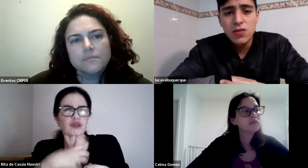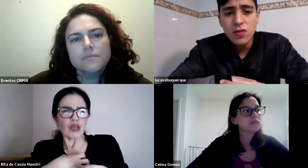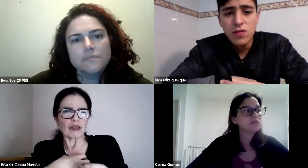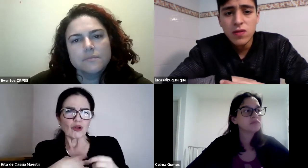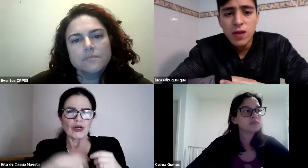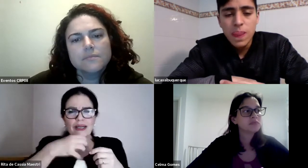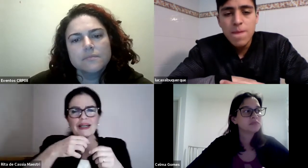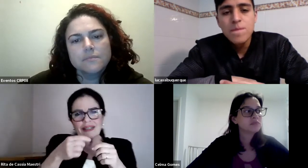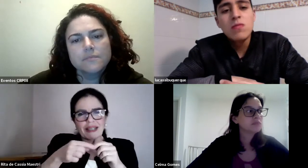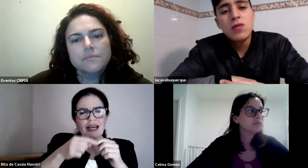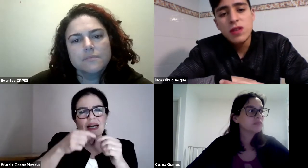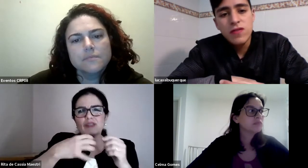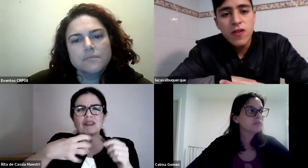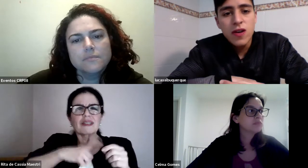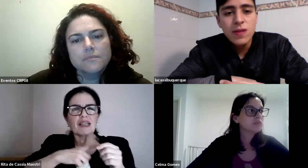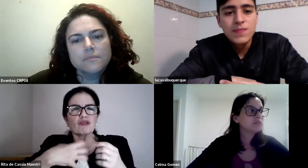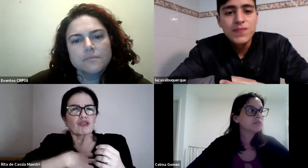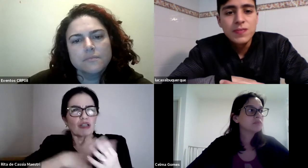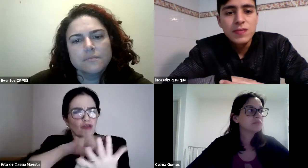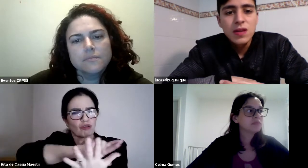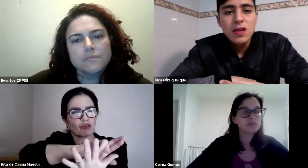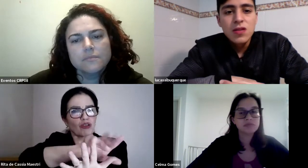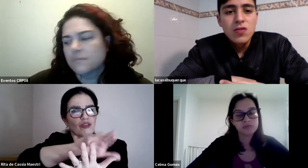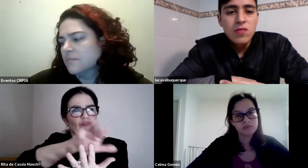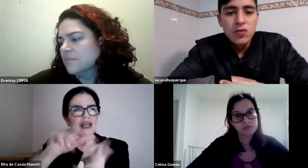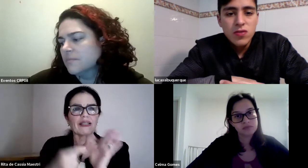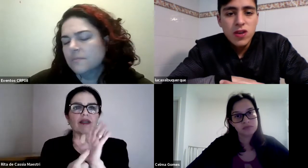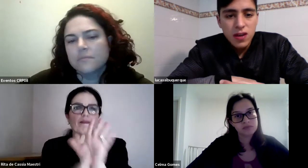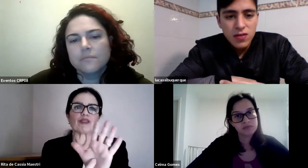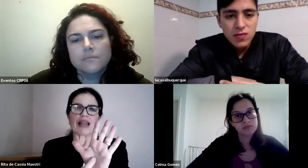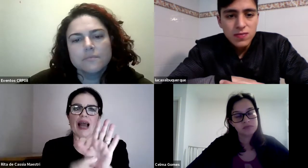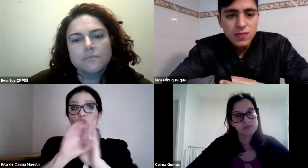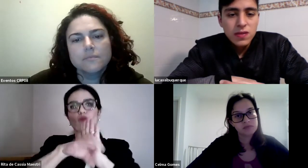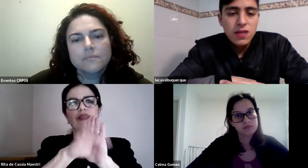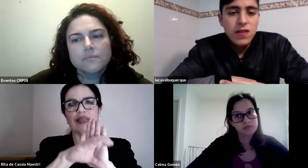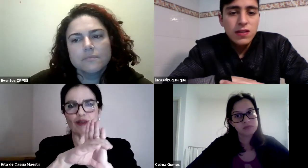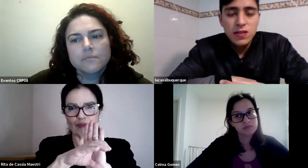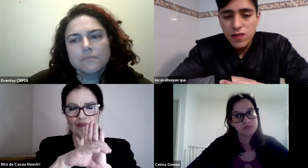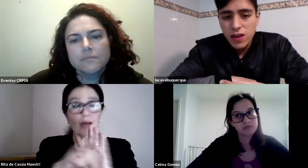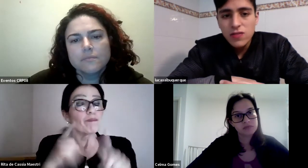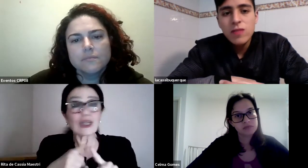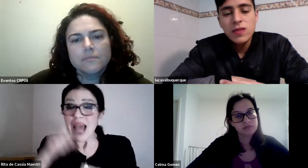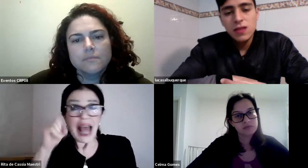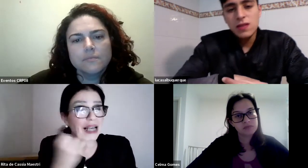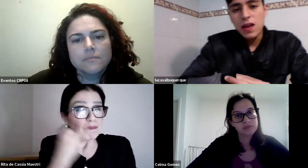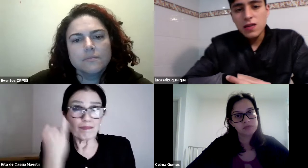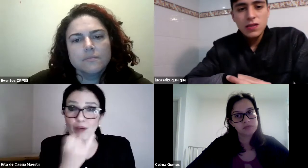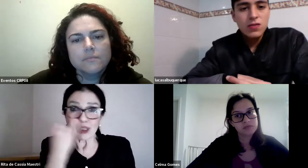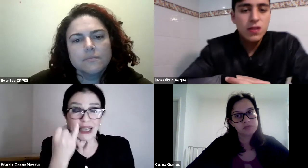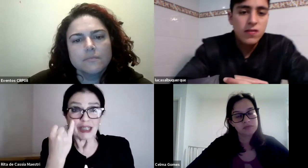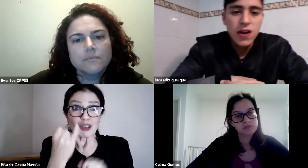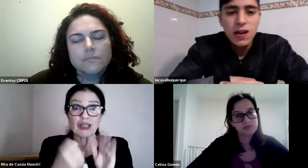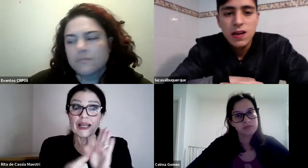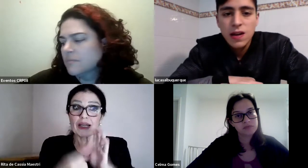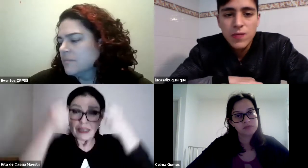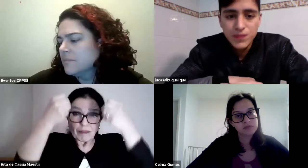explica de novo, de uma outra forma, de um outro jeito, e vai trazendo várias formas até esse